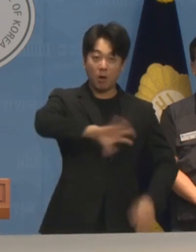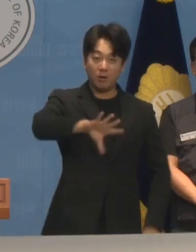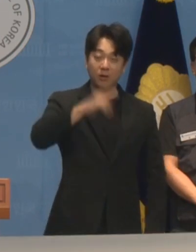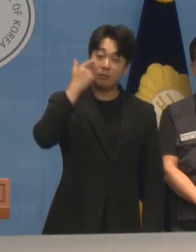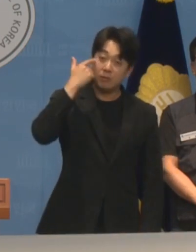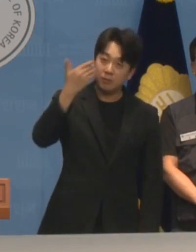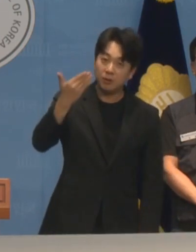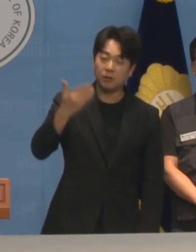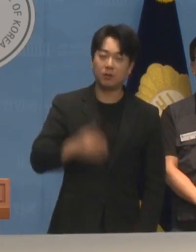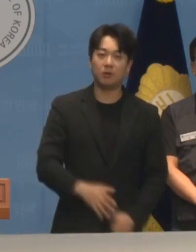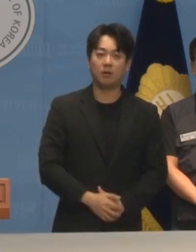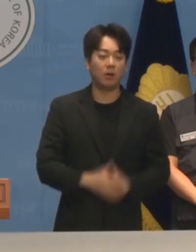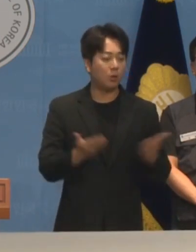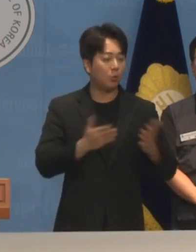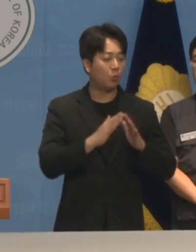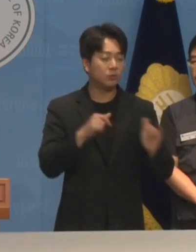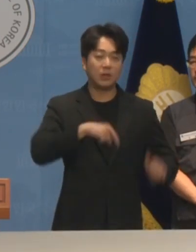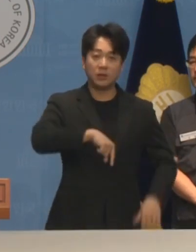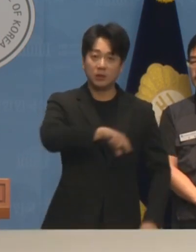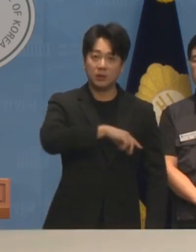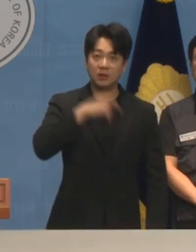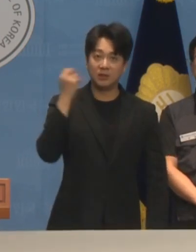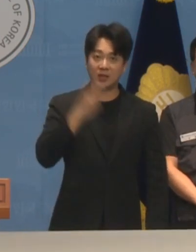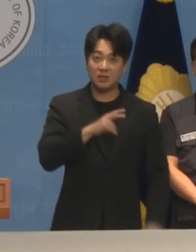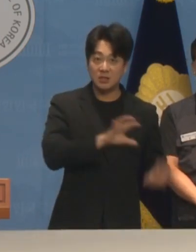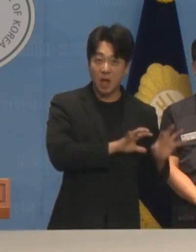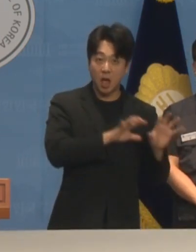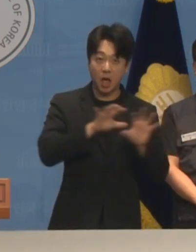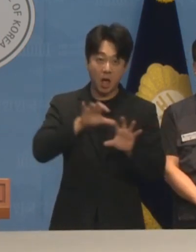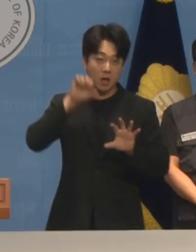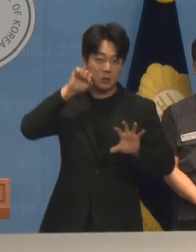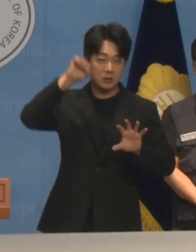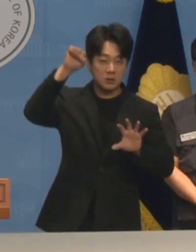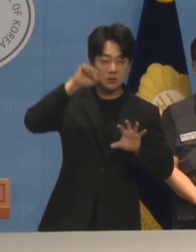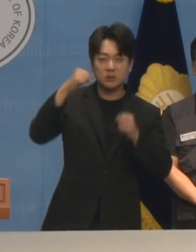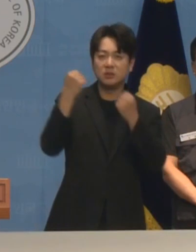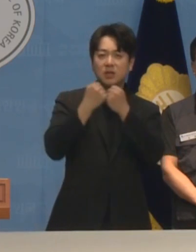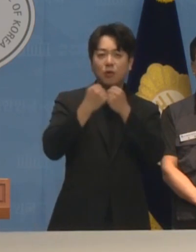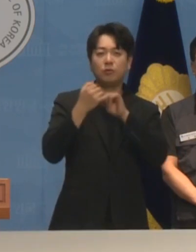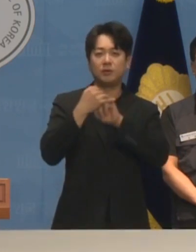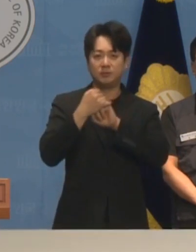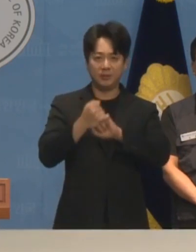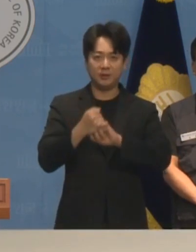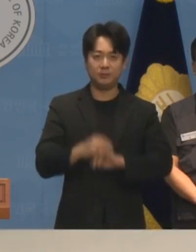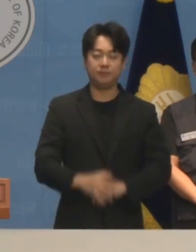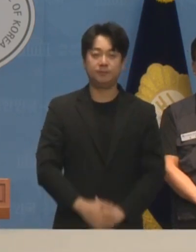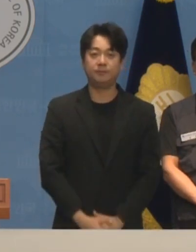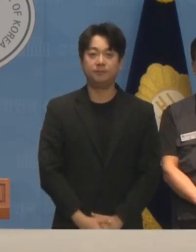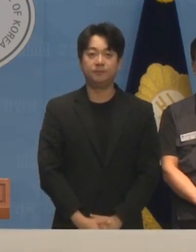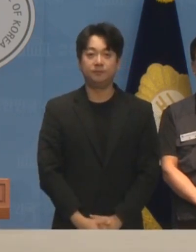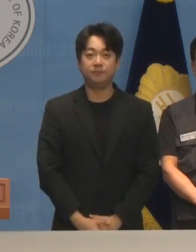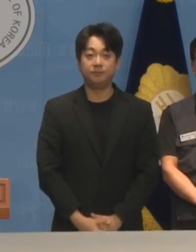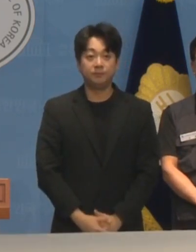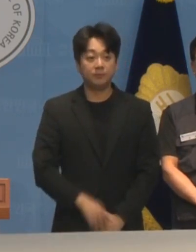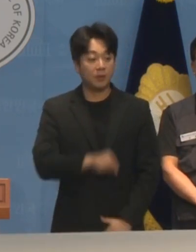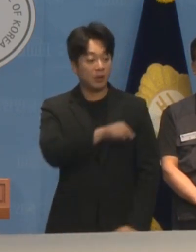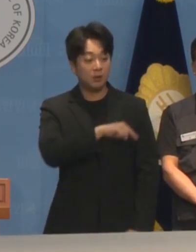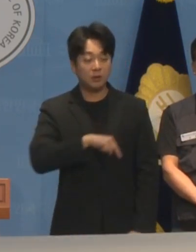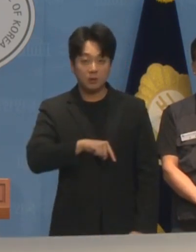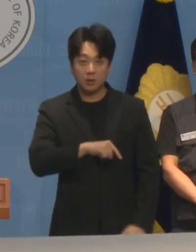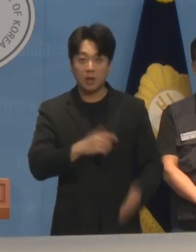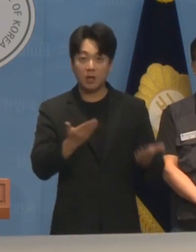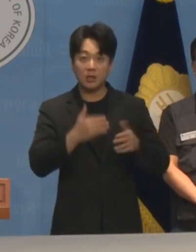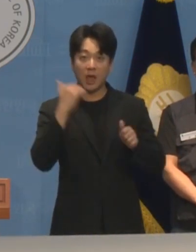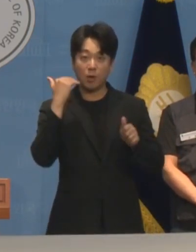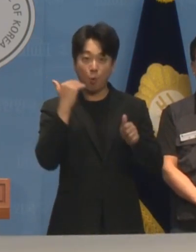원하청 노동자들은 다시 한번 어깨 걸고 싸워 나가겠습니다. 이수기업 노동자들의 정리해고